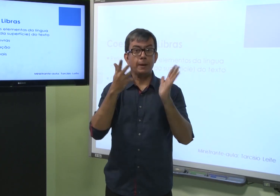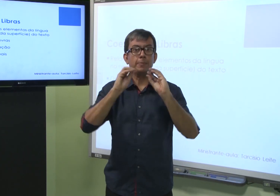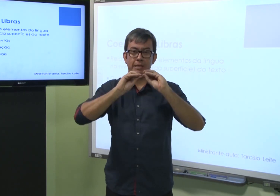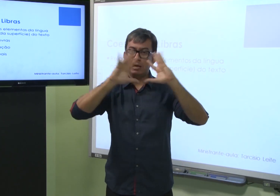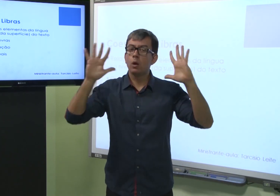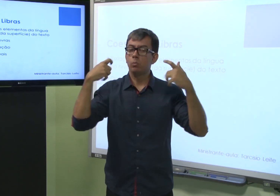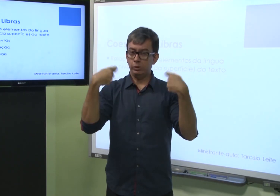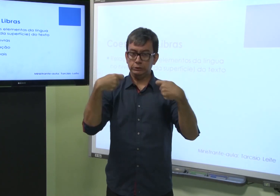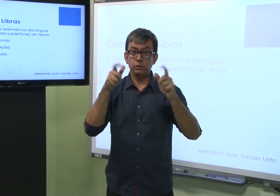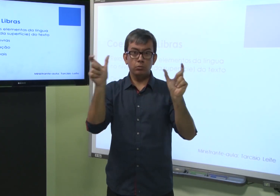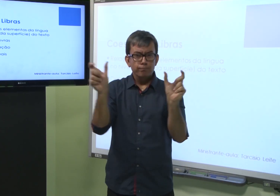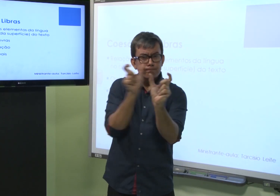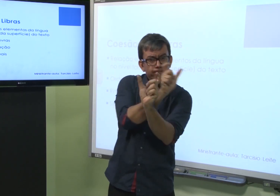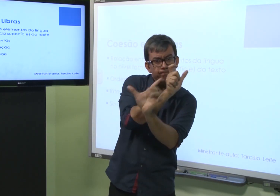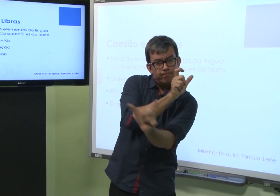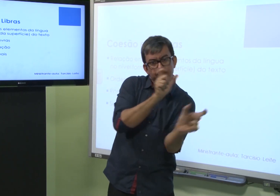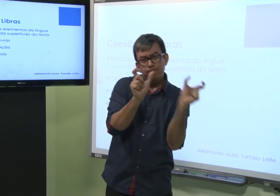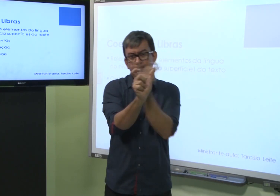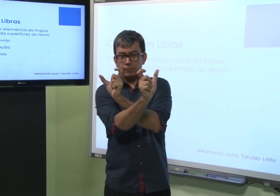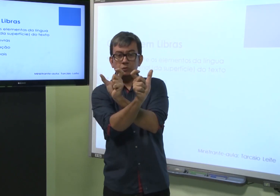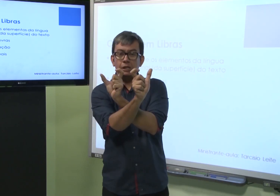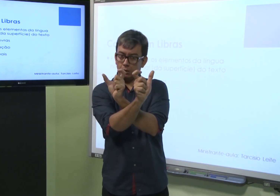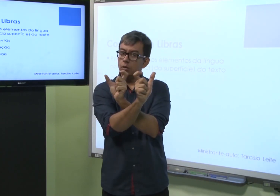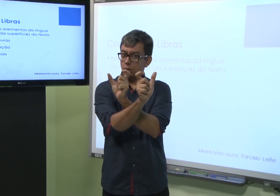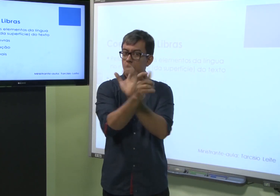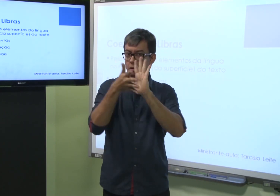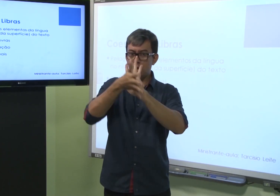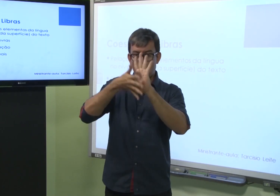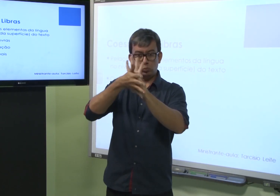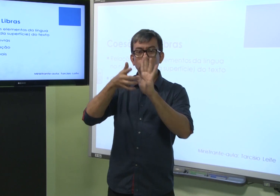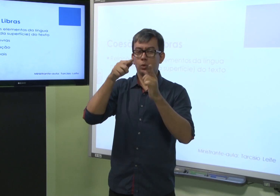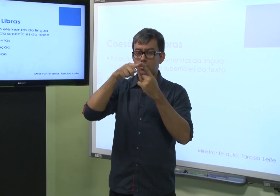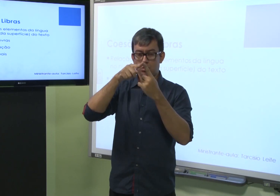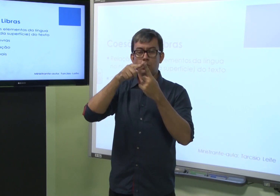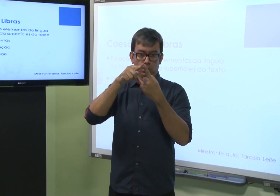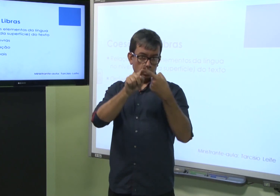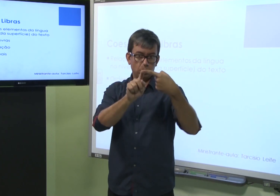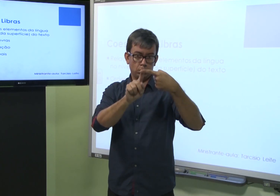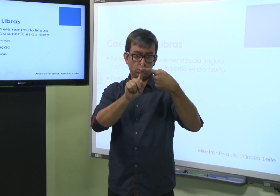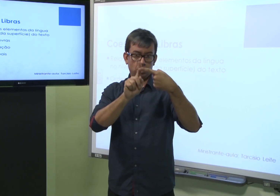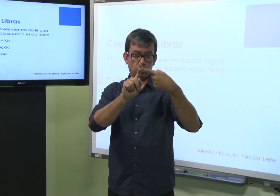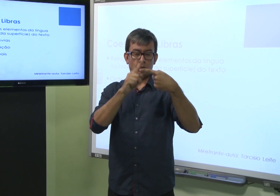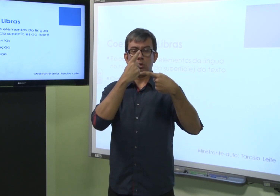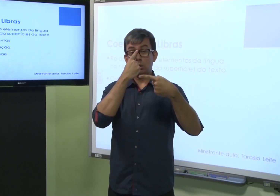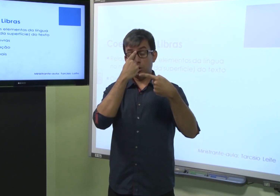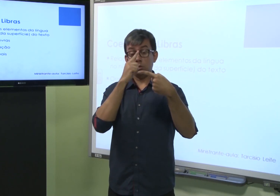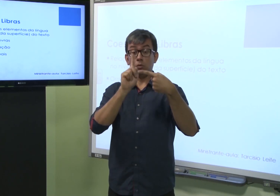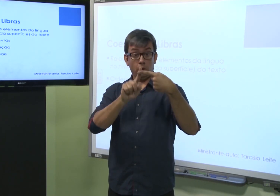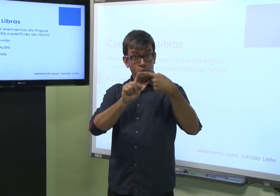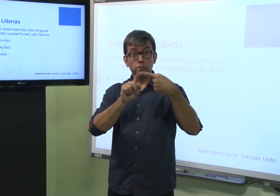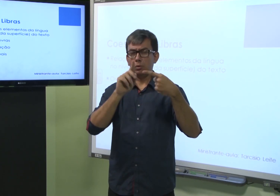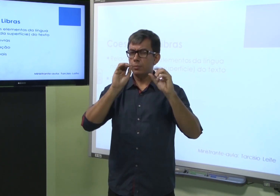sujeito, verbo e objeto? Como que você vai estruturar essas palavras na sua sinalização